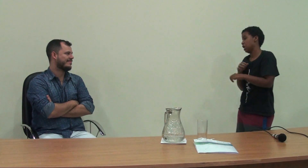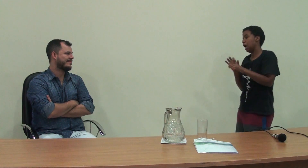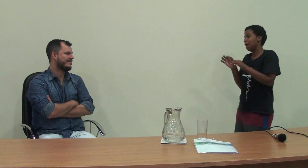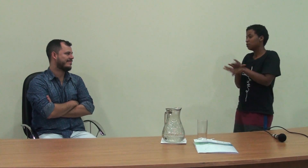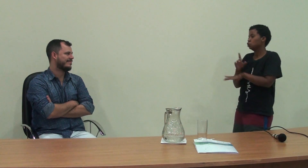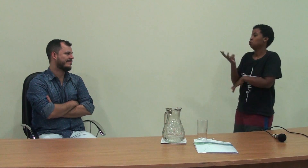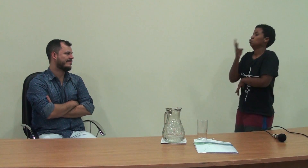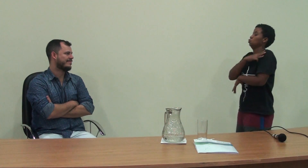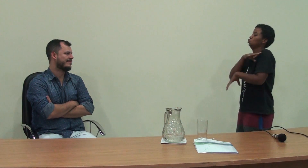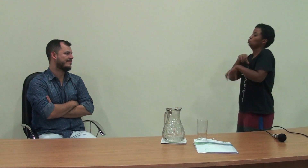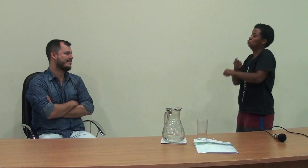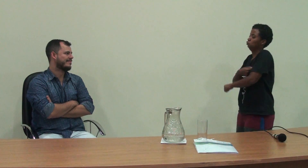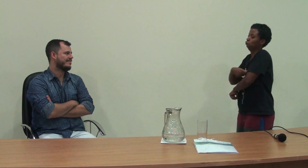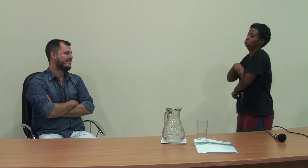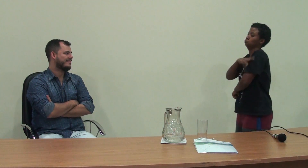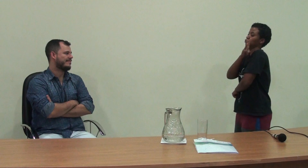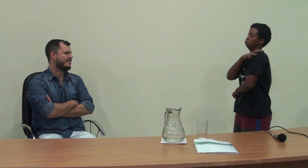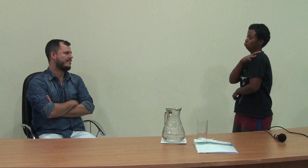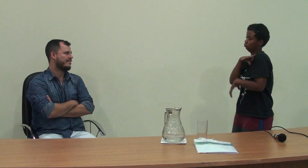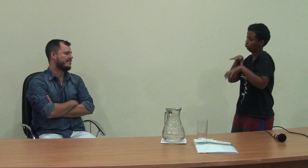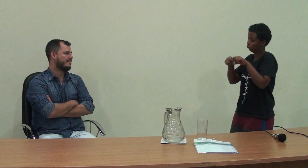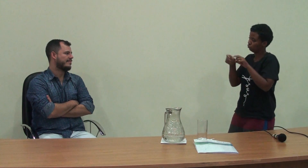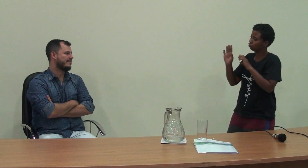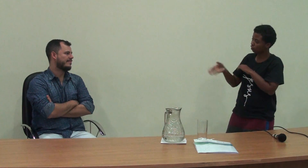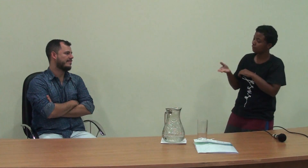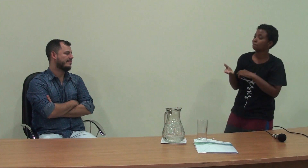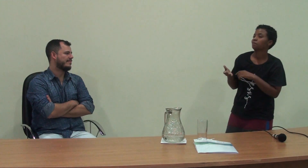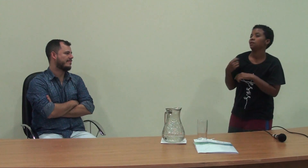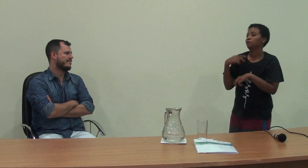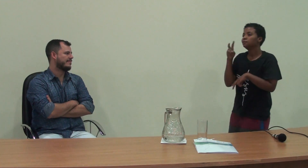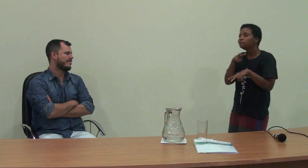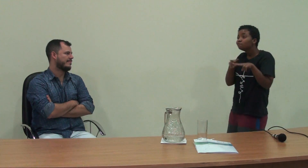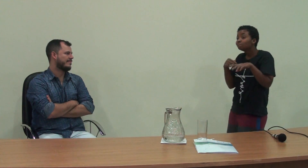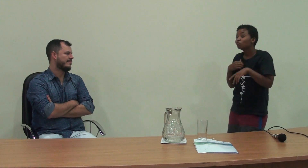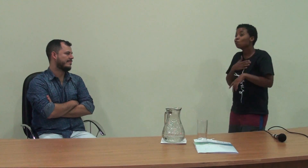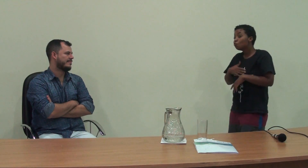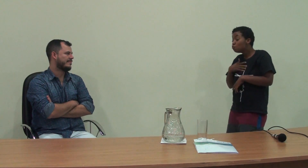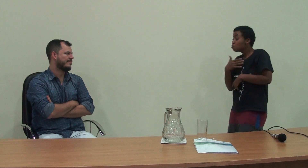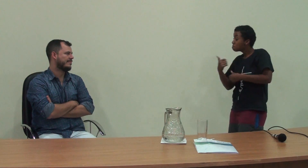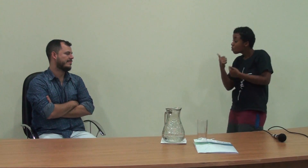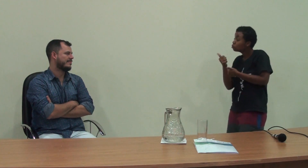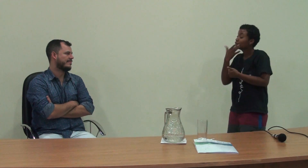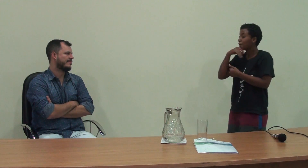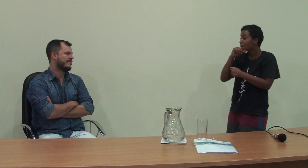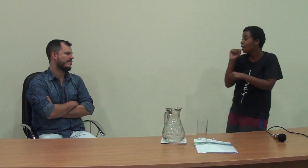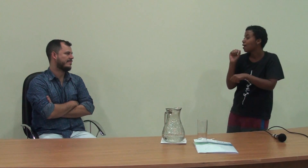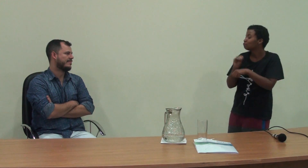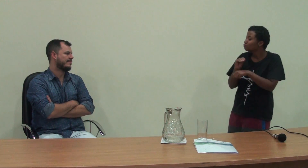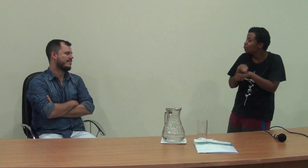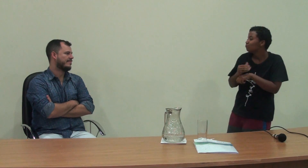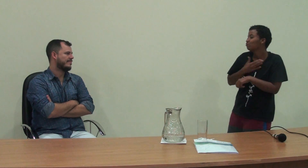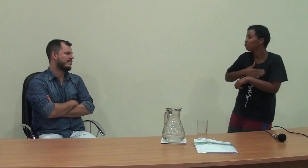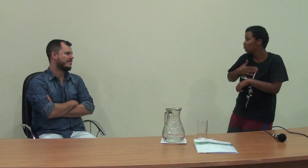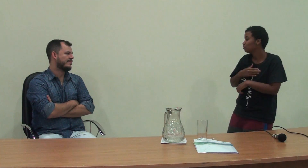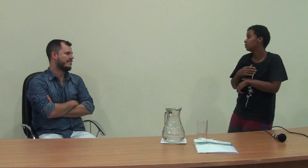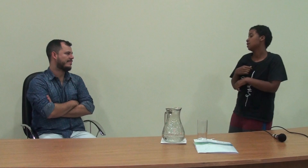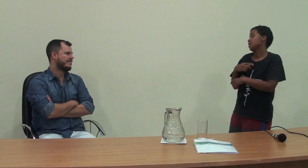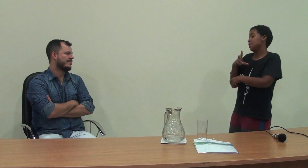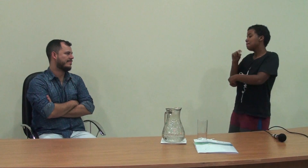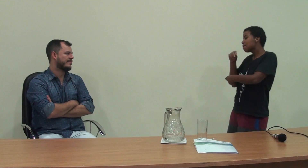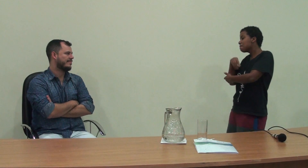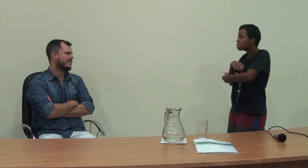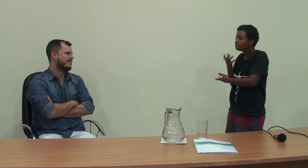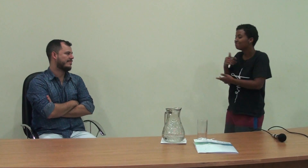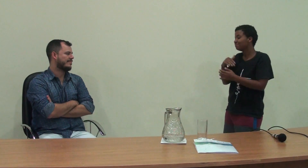outras crianças, a minha história. Eu lembro assim, da escola com carinho, da minha formação escolar com carinho, da minha mãe ali